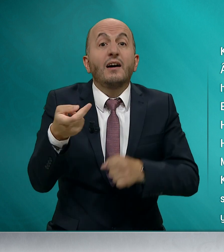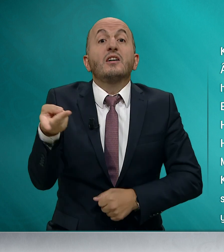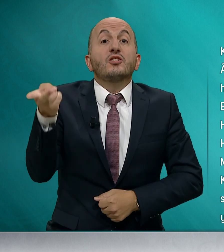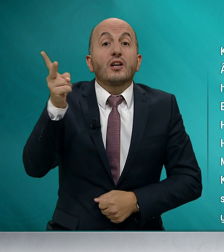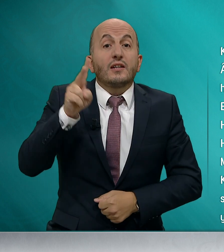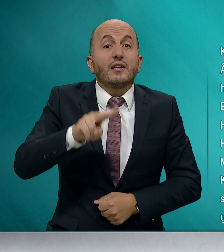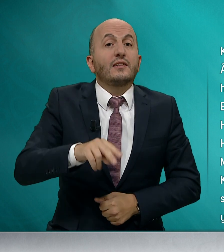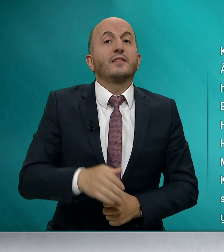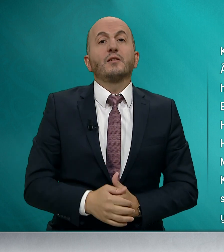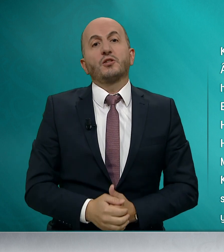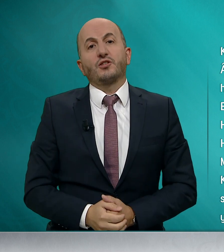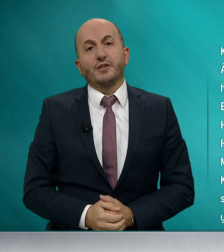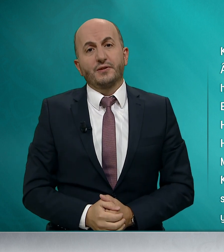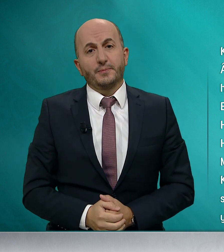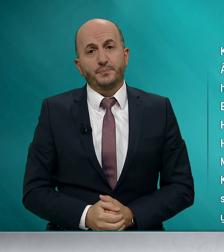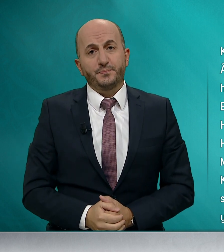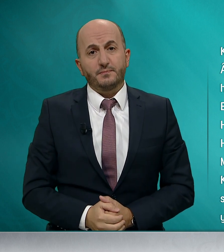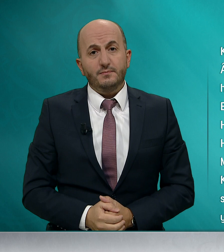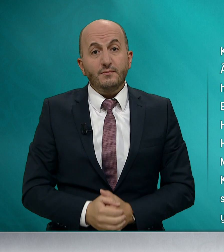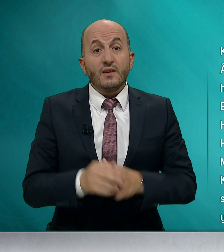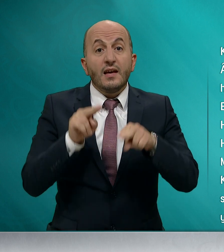Kerbela'da şehit edilmiştir.